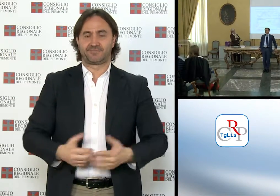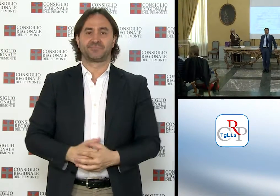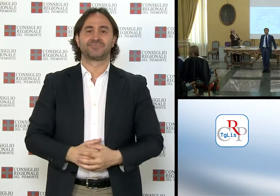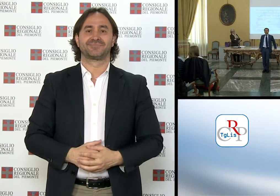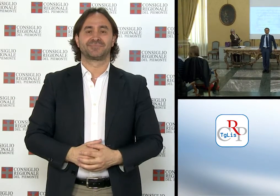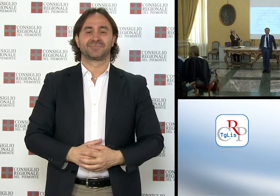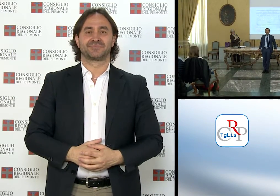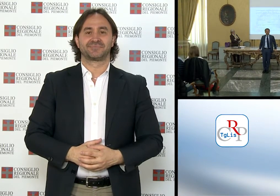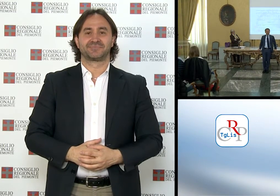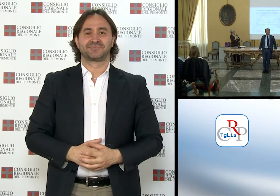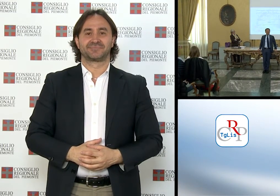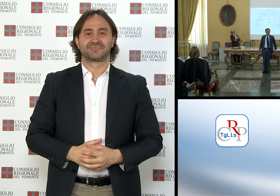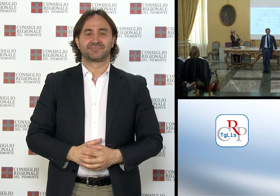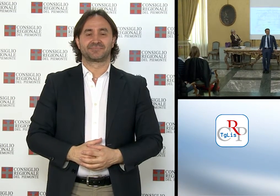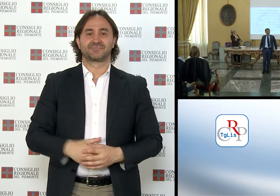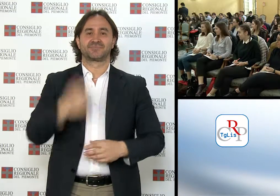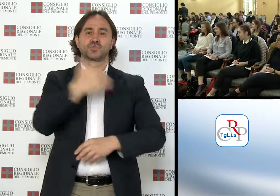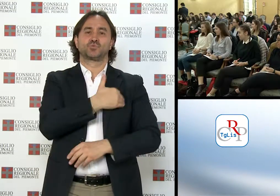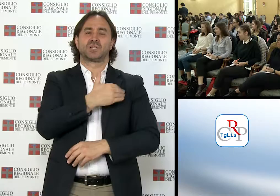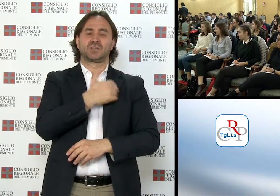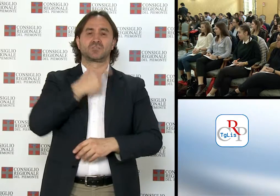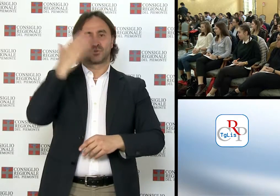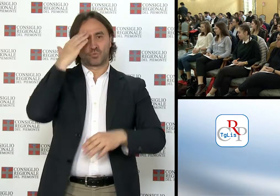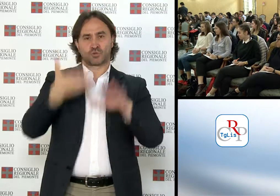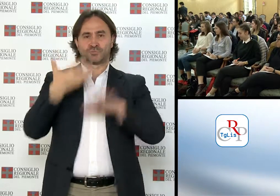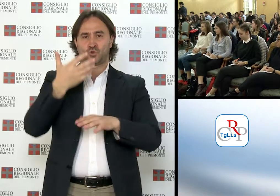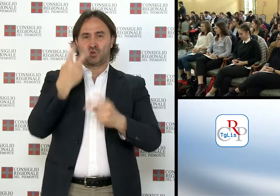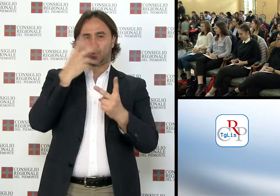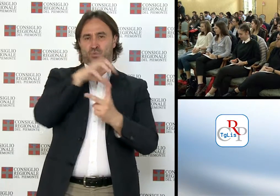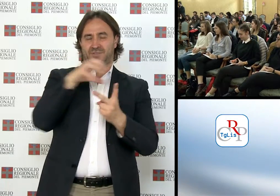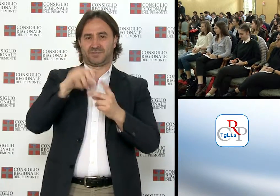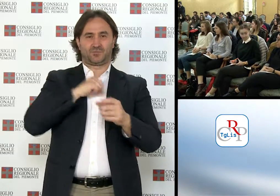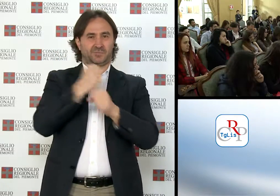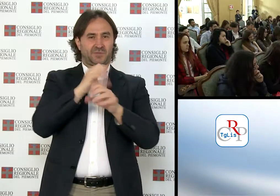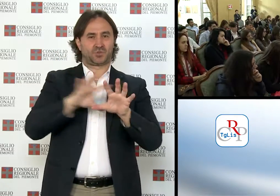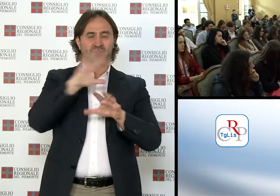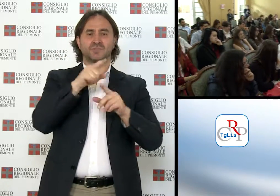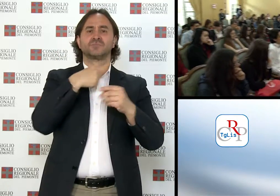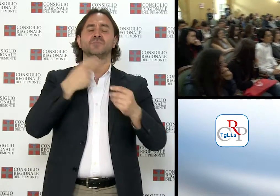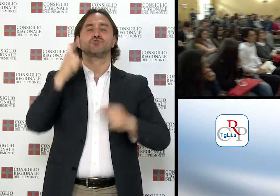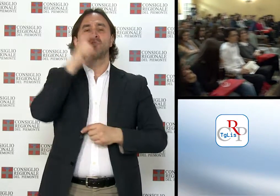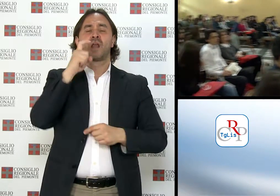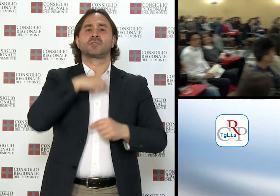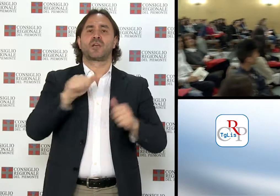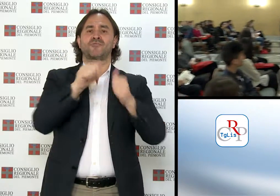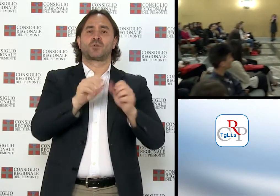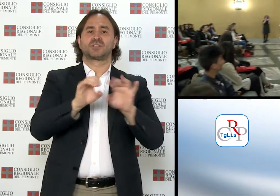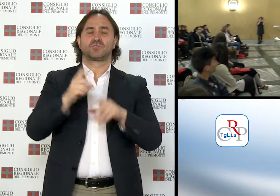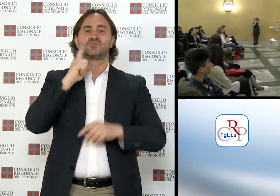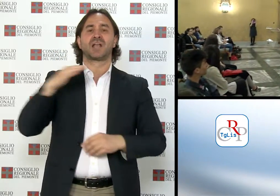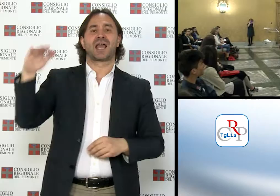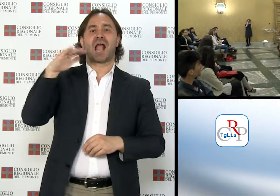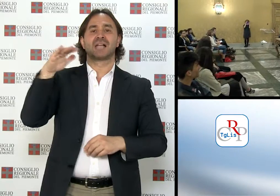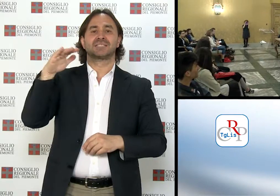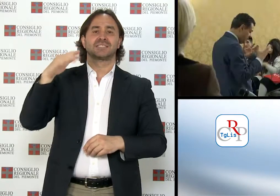gli studenti di due scuole superiori del piemonte hanno partecipato alla prima giornata formativa di ragazzi in aula progetto di